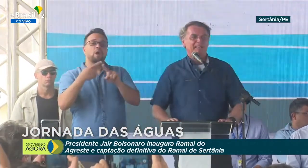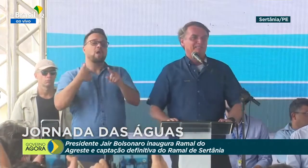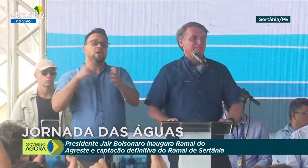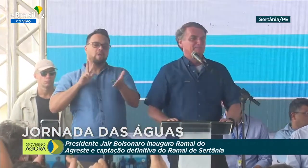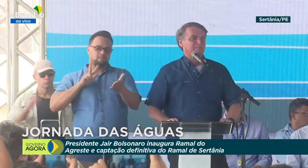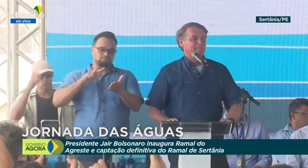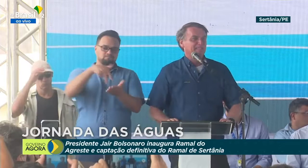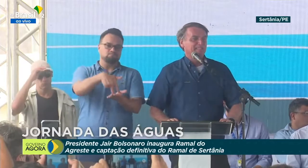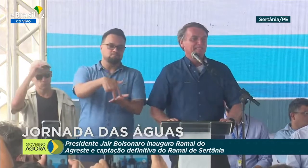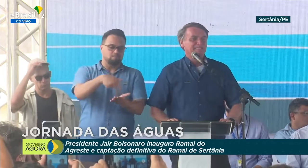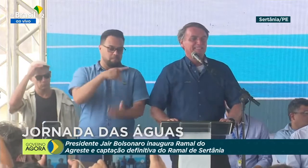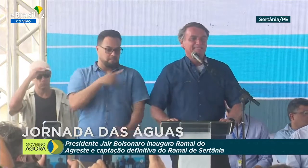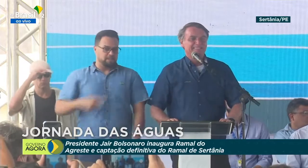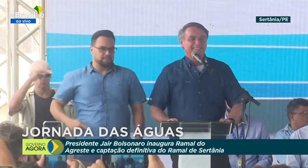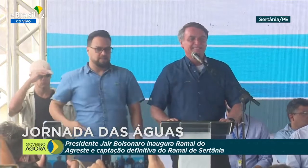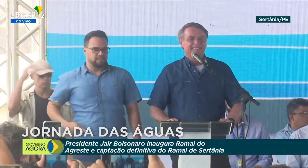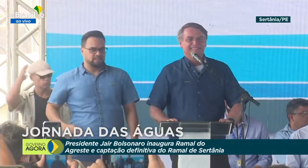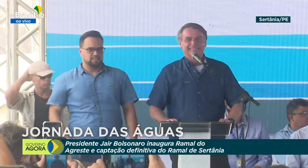à presidência.